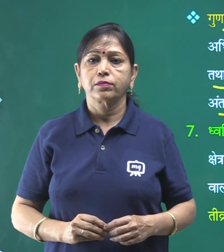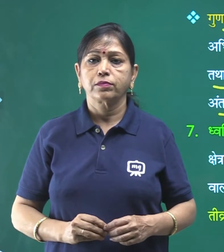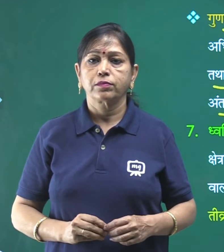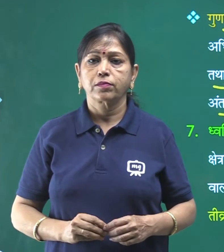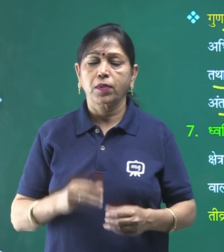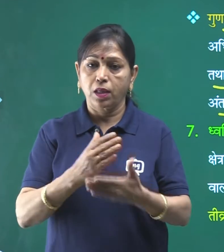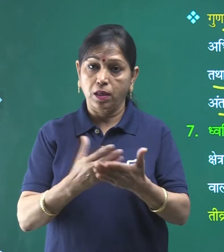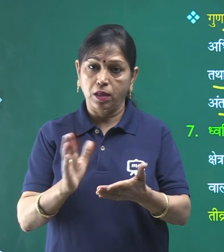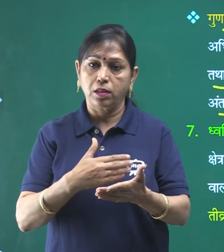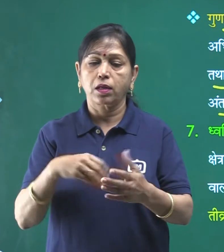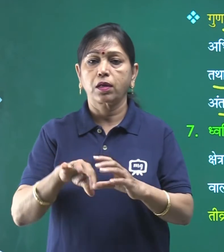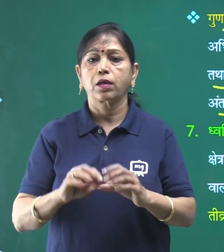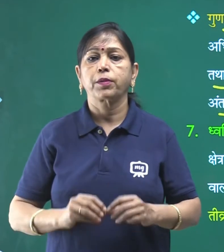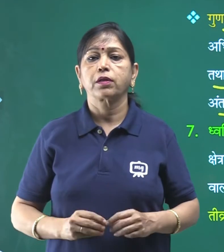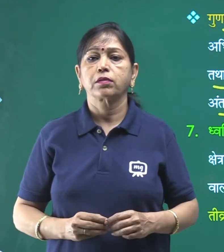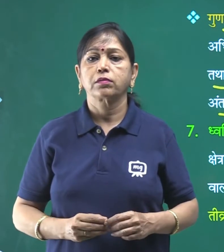अंतर करने में